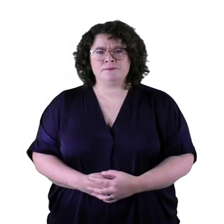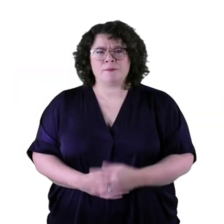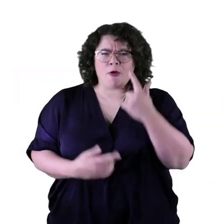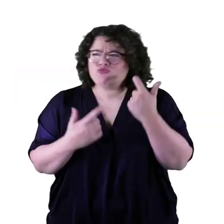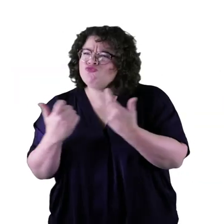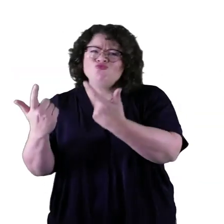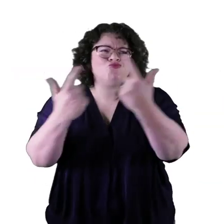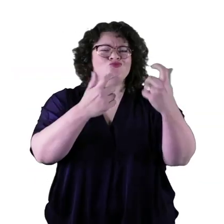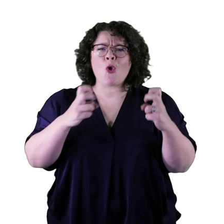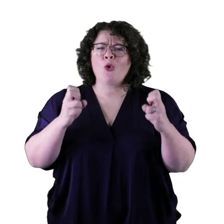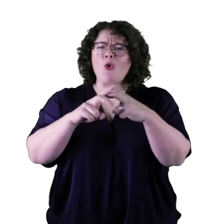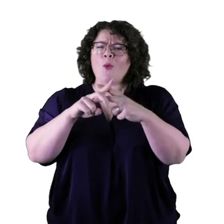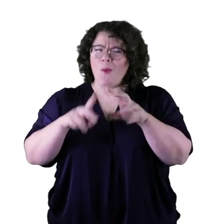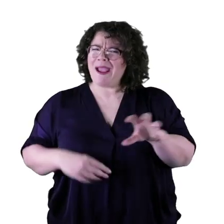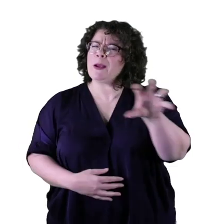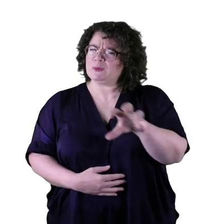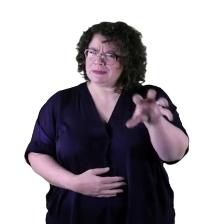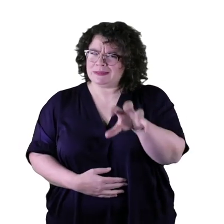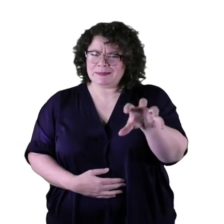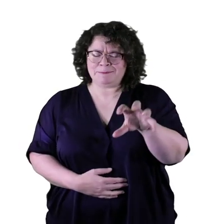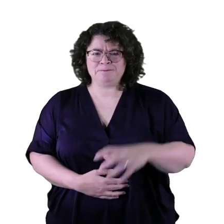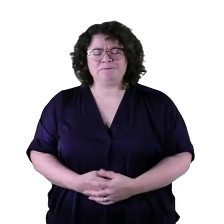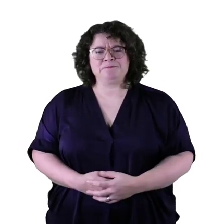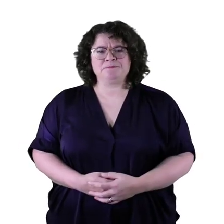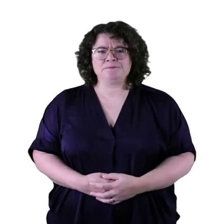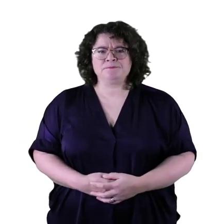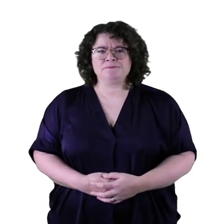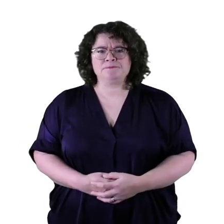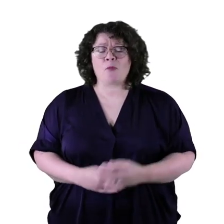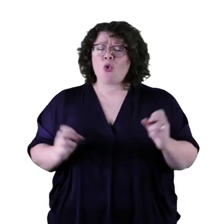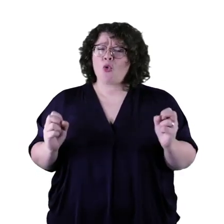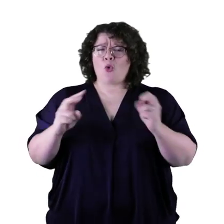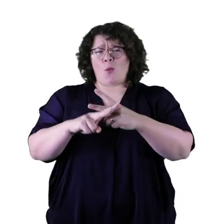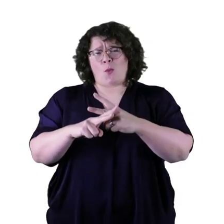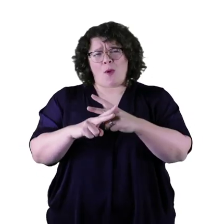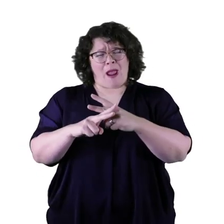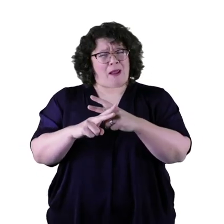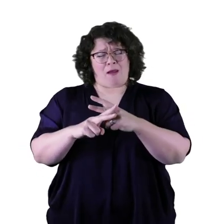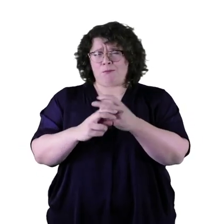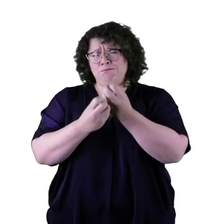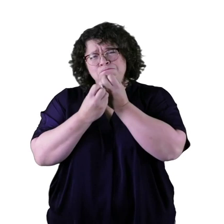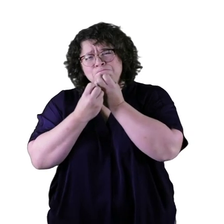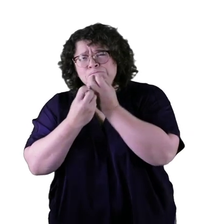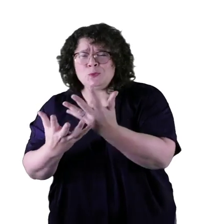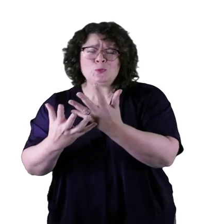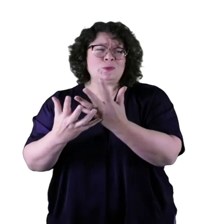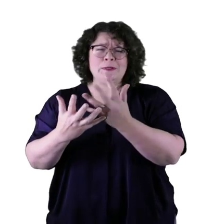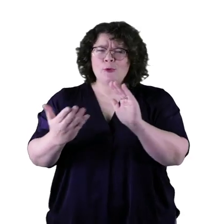Darganfod Sir Conwy. Sir hardd a chyferbyniol yw Conwy, sy'n amrywio ynghyrchfannau glam môr bywiog